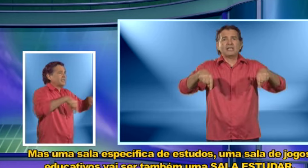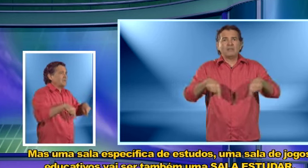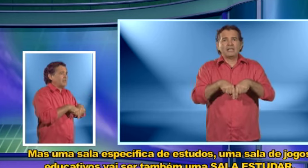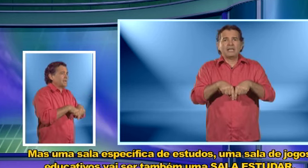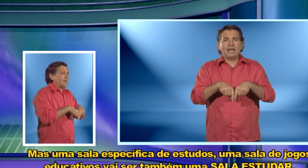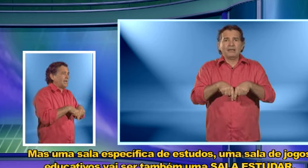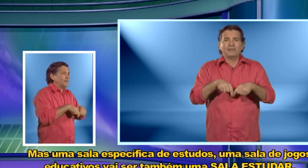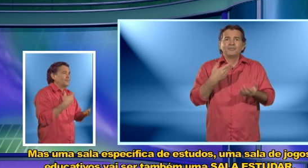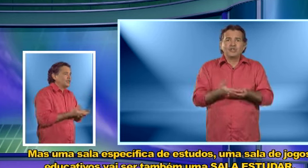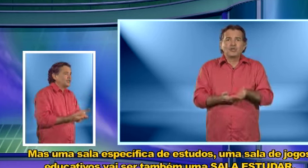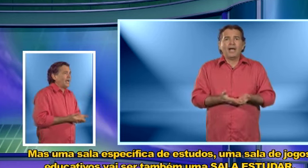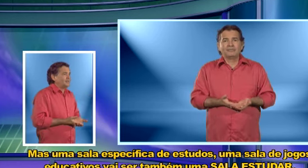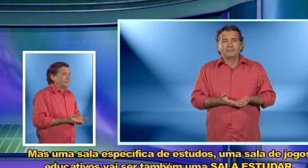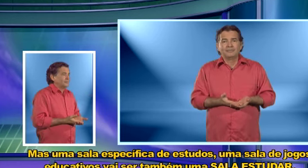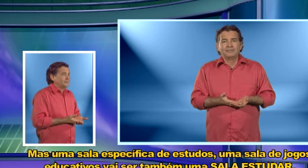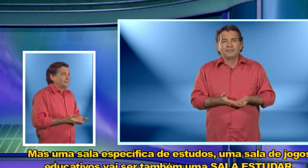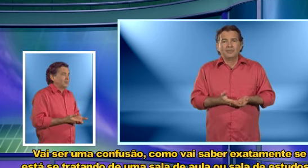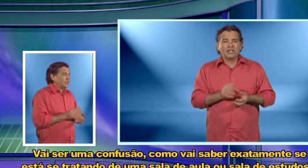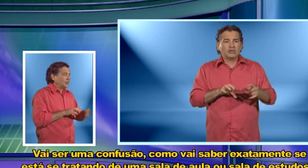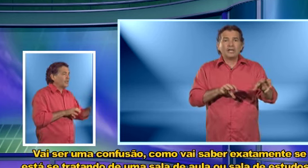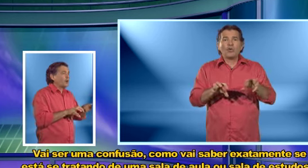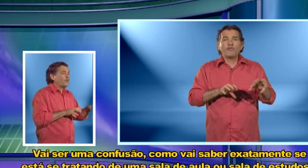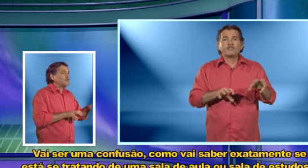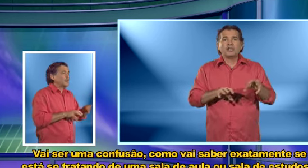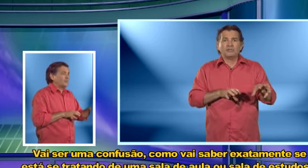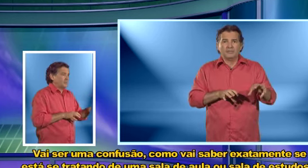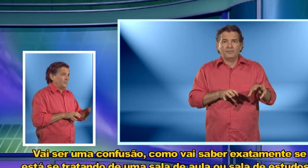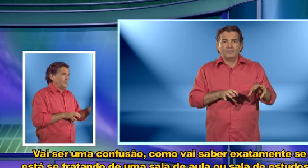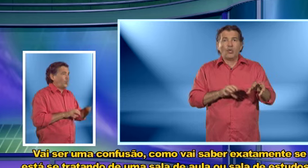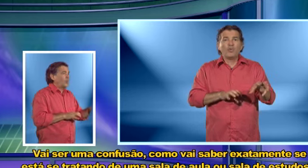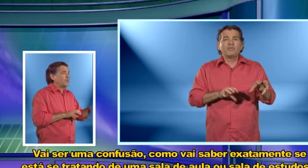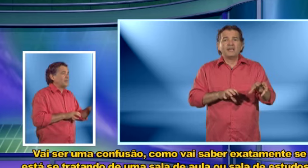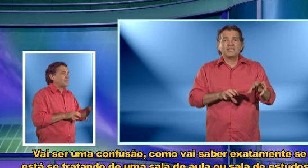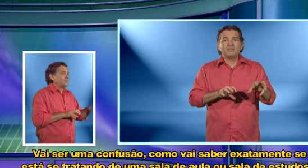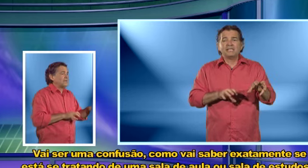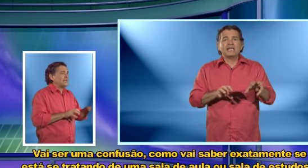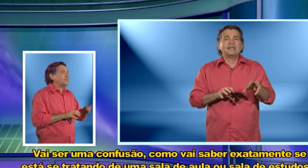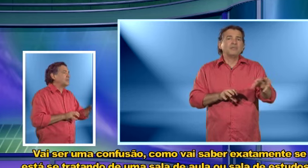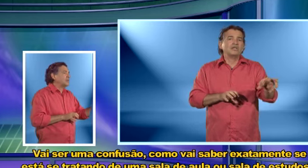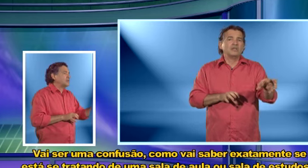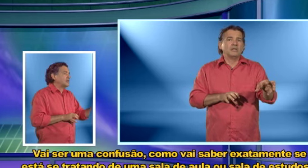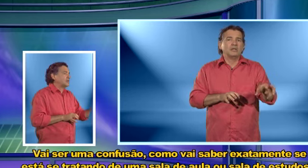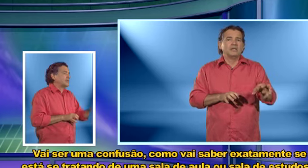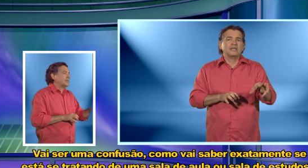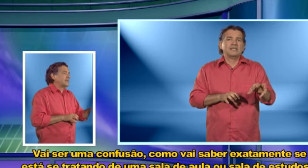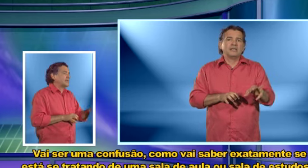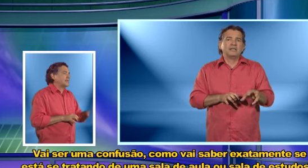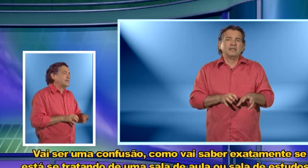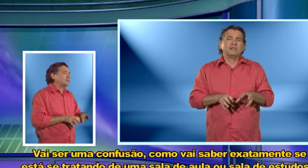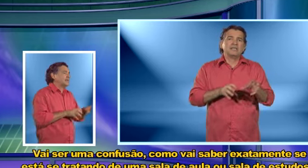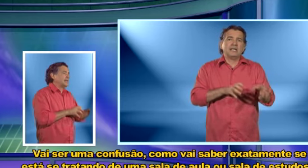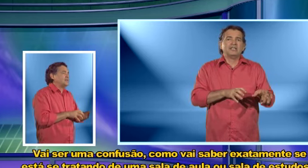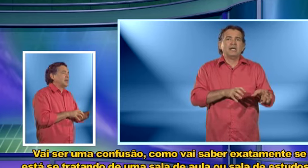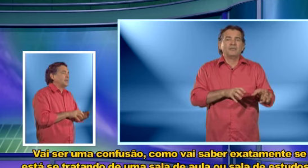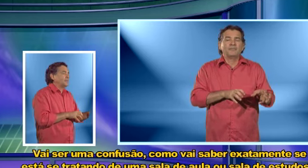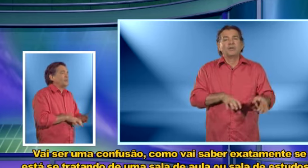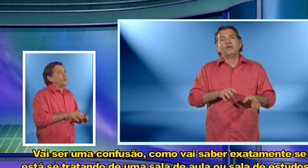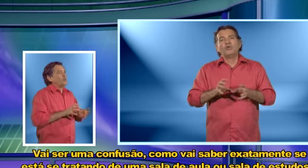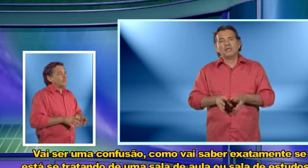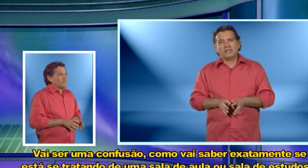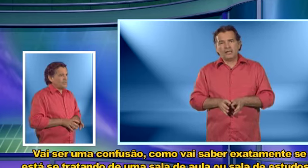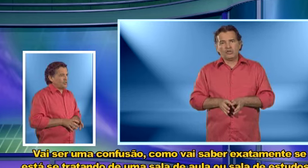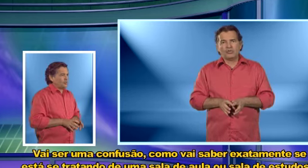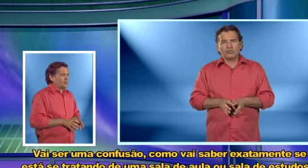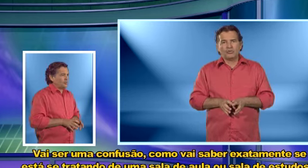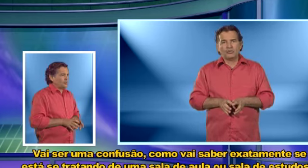vai ser também uma sala de estudar. Então está uma confusão. Como vai saber exatamente se está se tratando da sala de aula